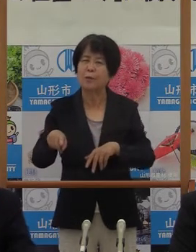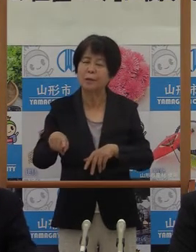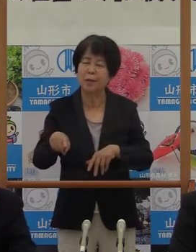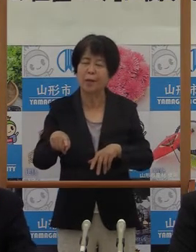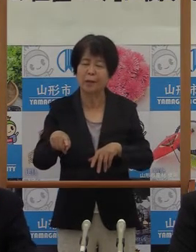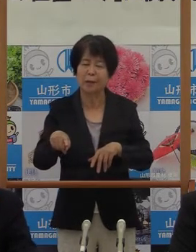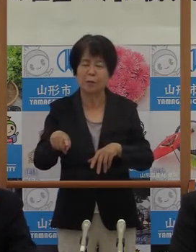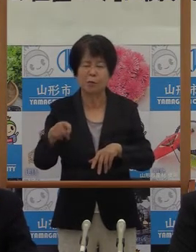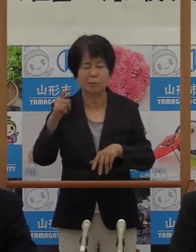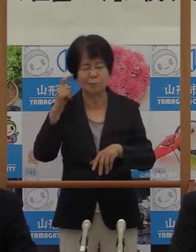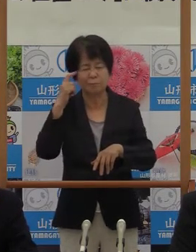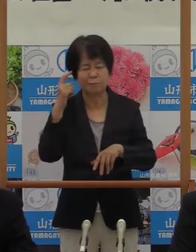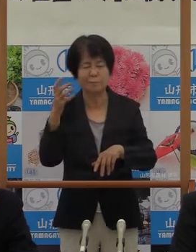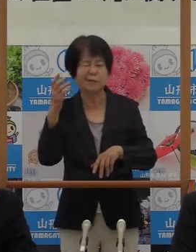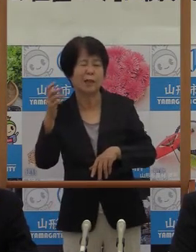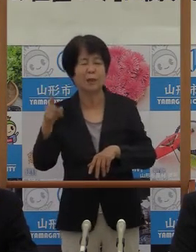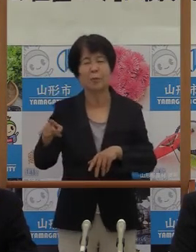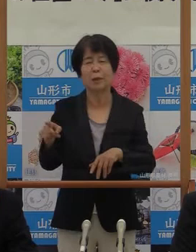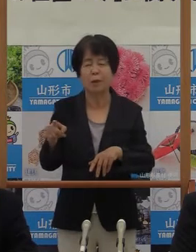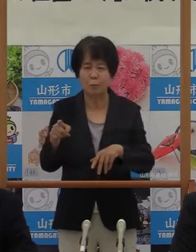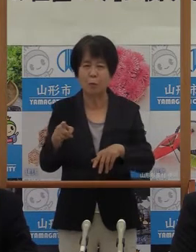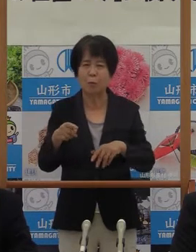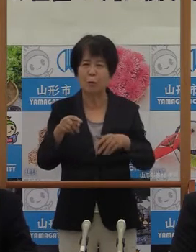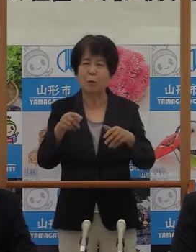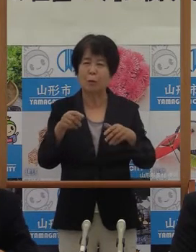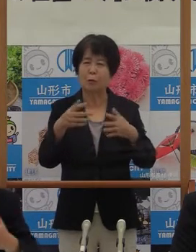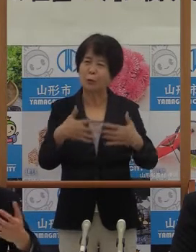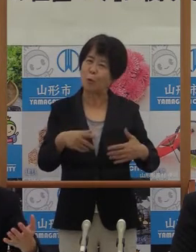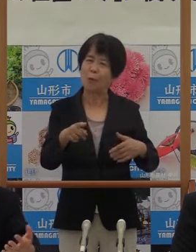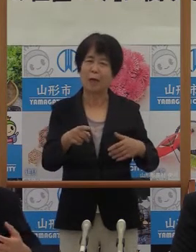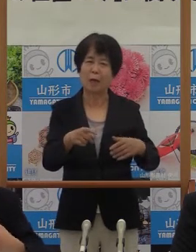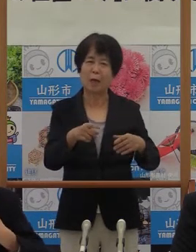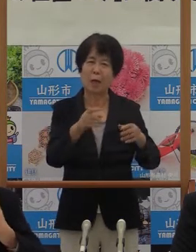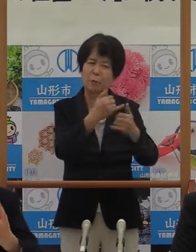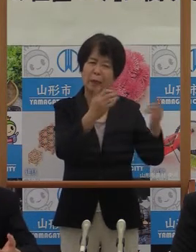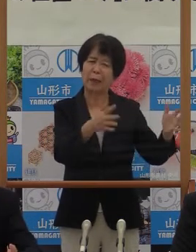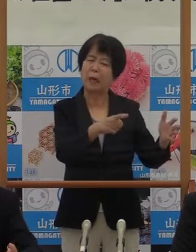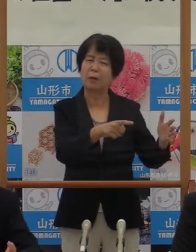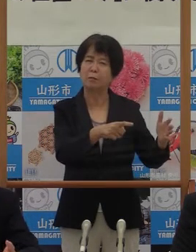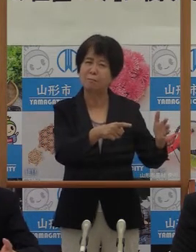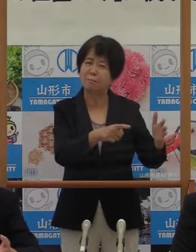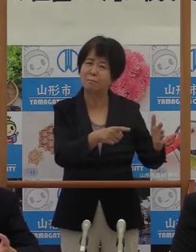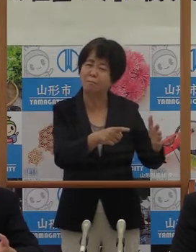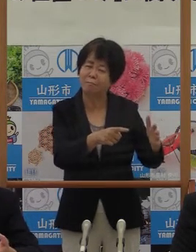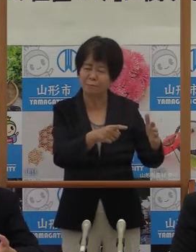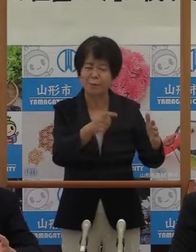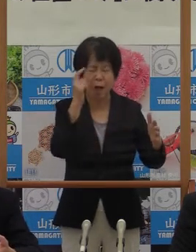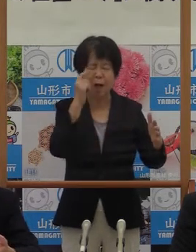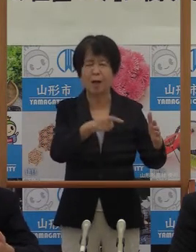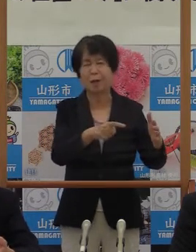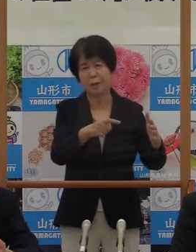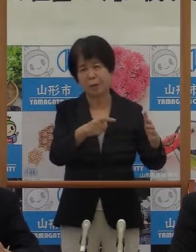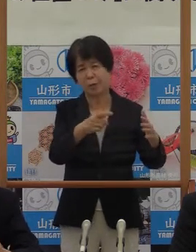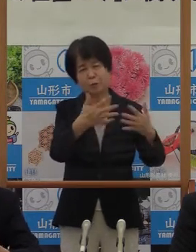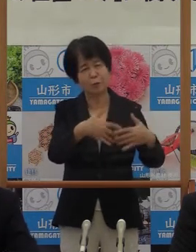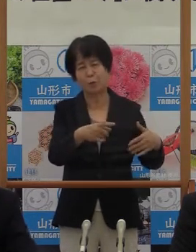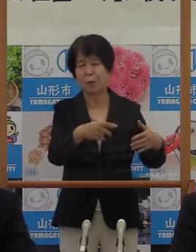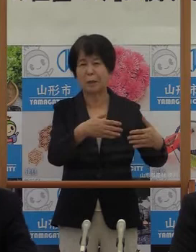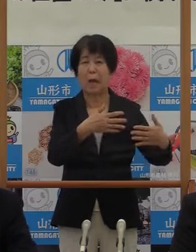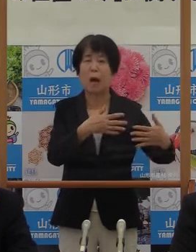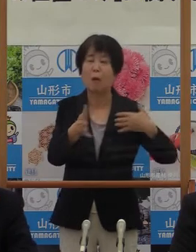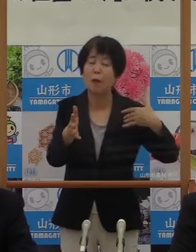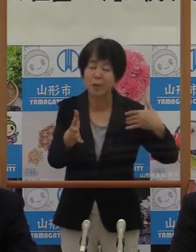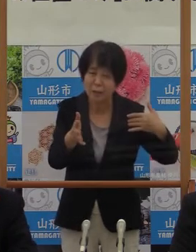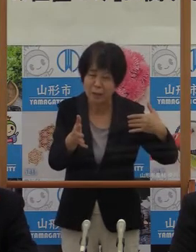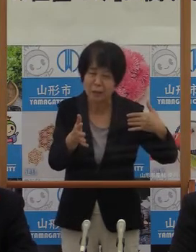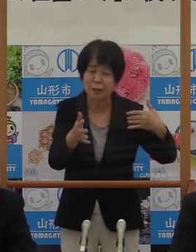ね、条件がちょっと民間のニーズに合わないような条件で公募してしまっては、いろんな可能性